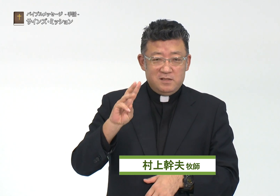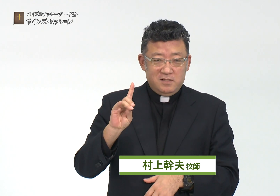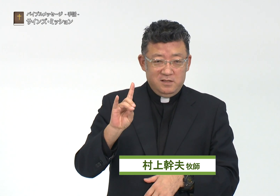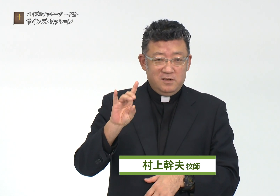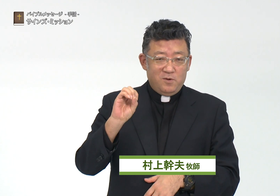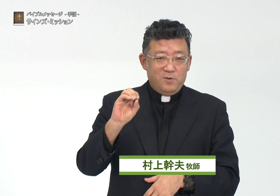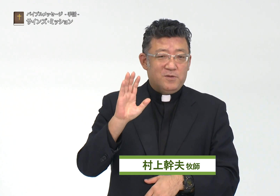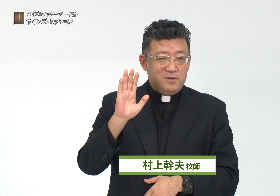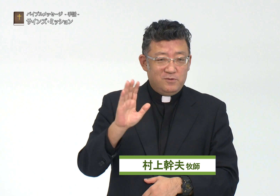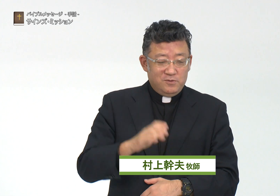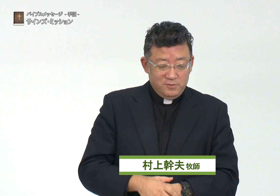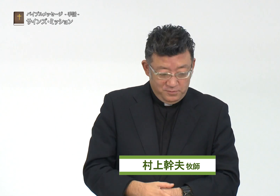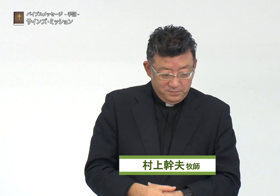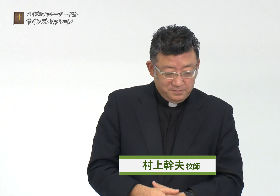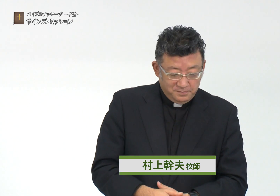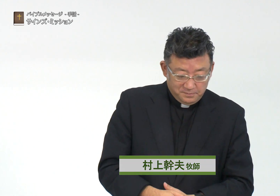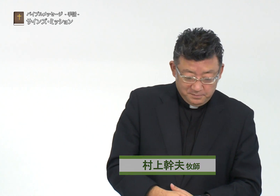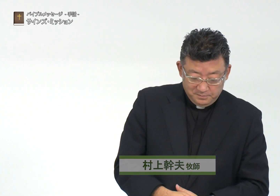村上美樹をです